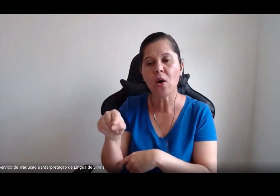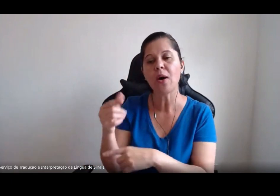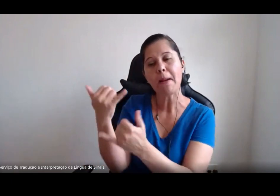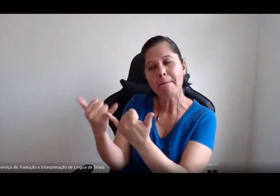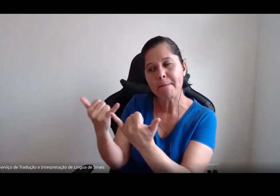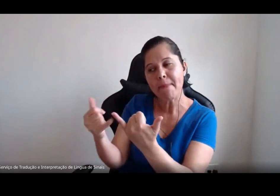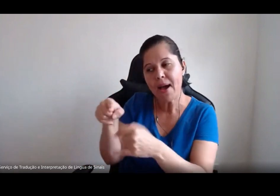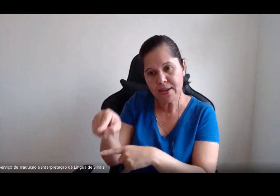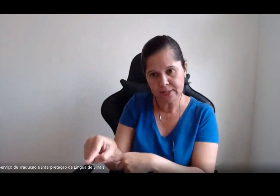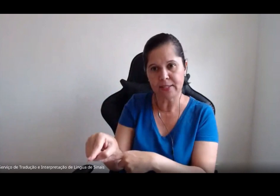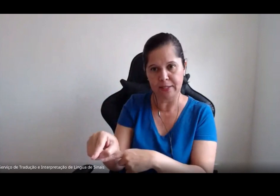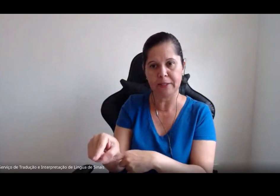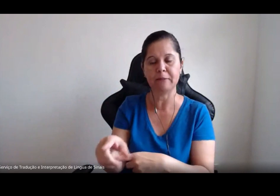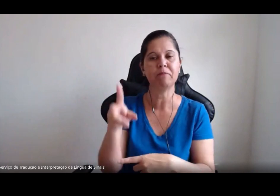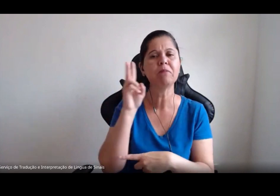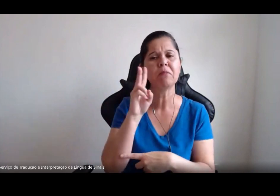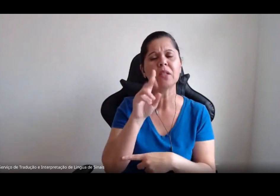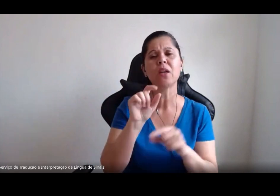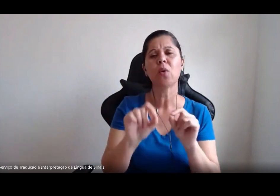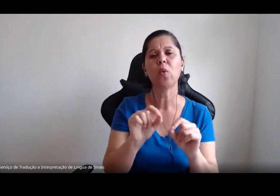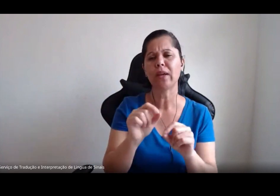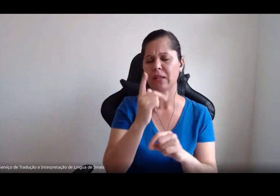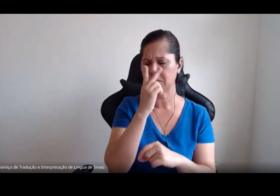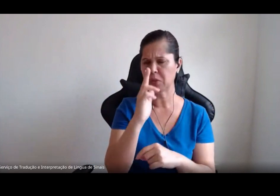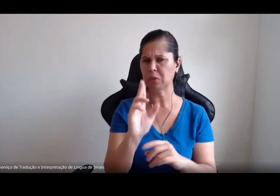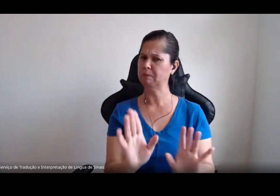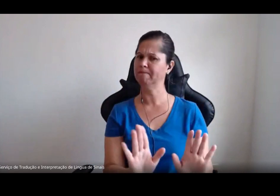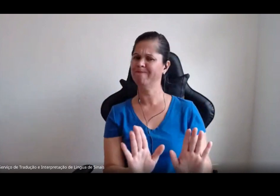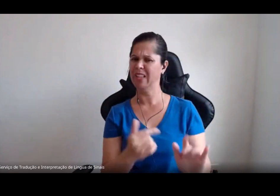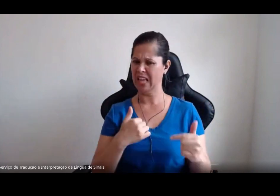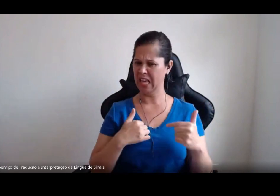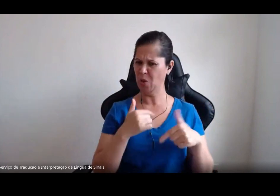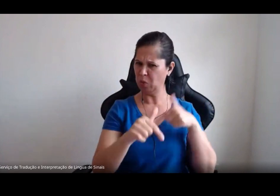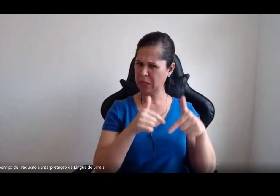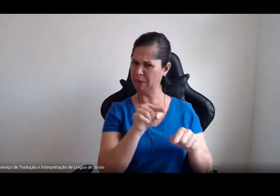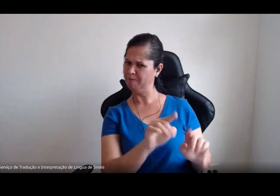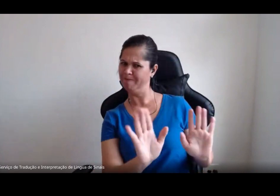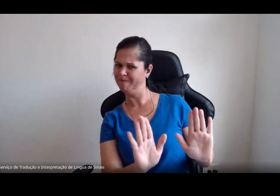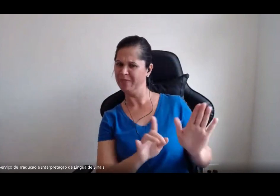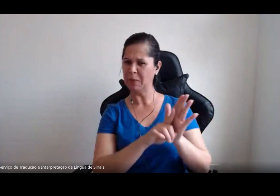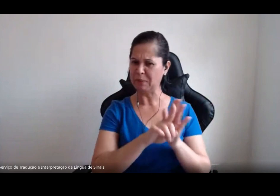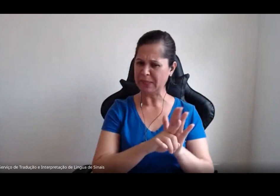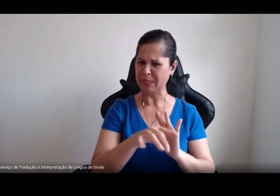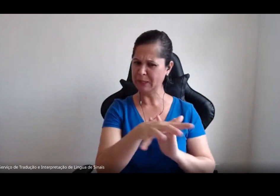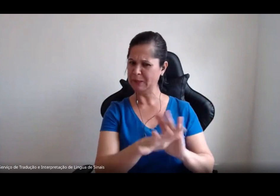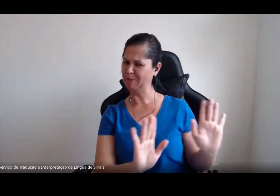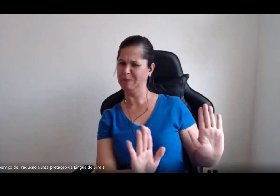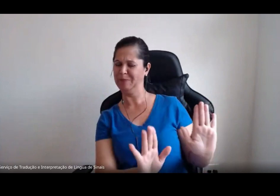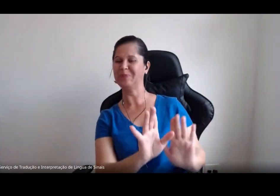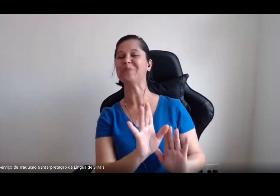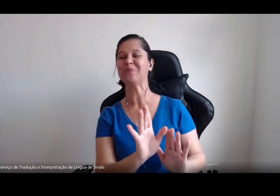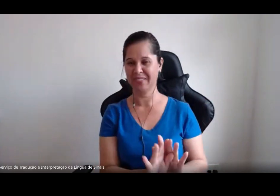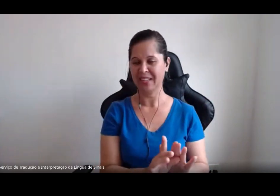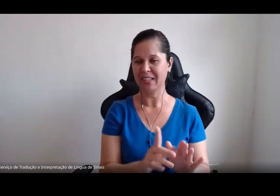também, uma trajetória que faz com que ainda muita gente não se identifique como trabalhando ou pesquisando no campo